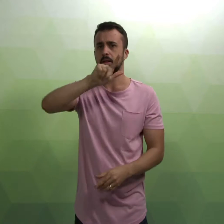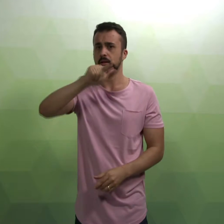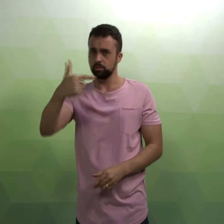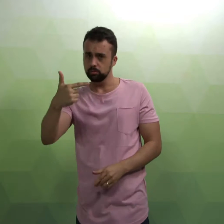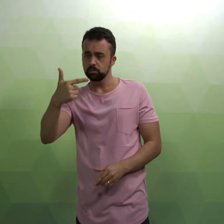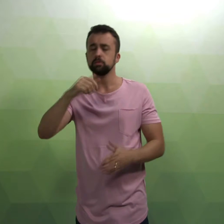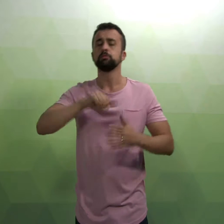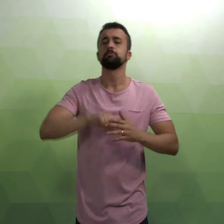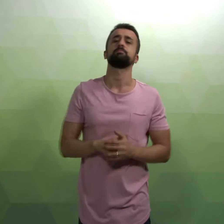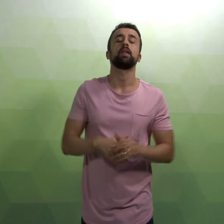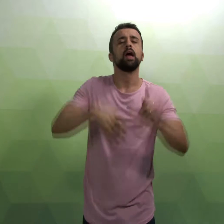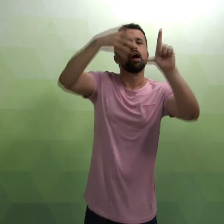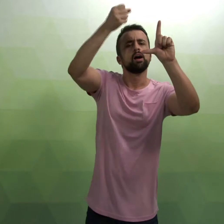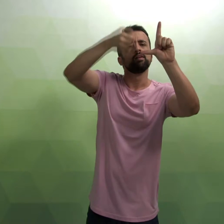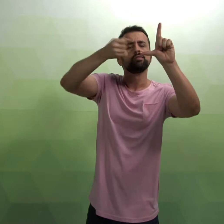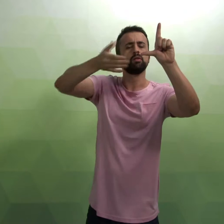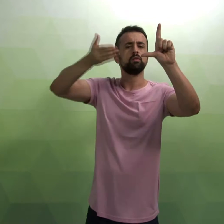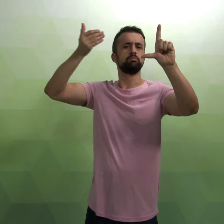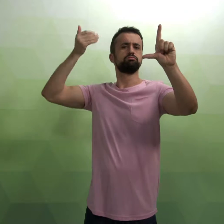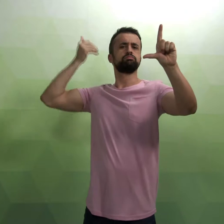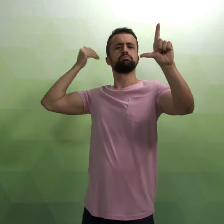de PL2.